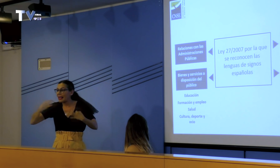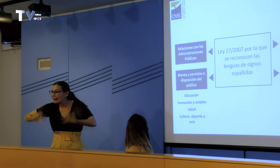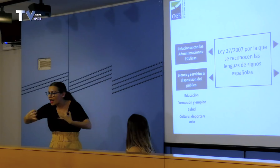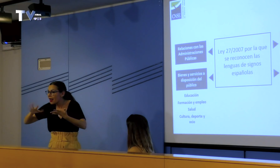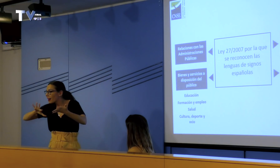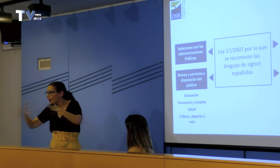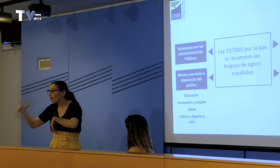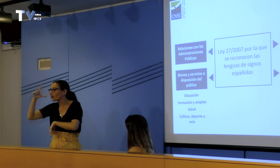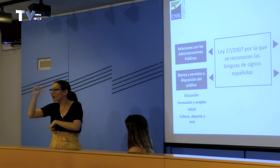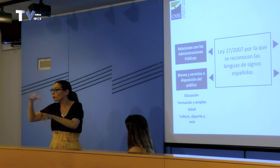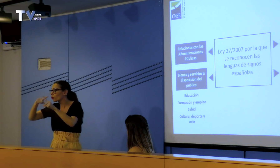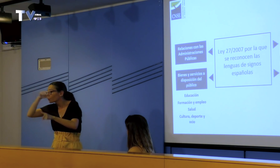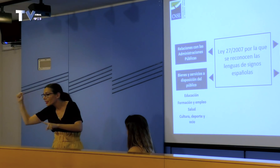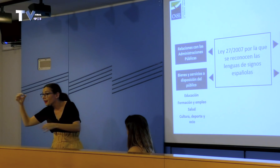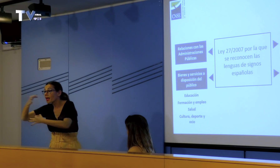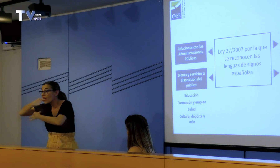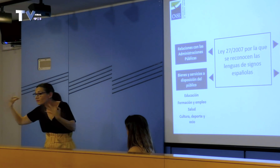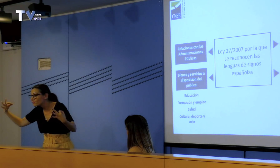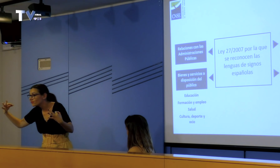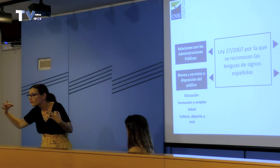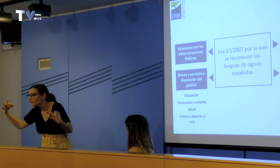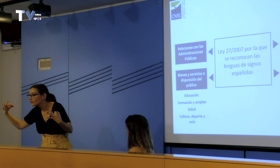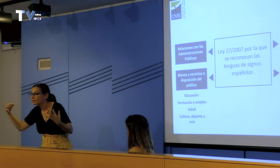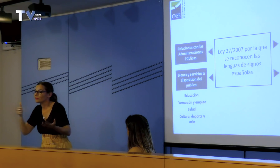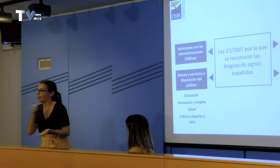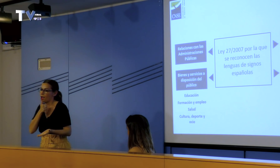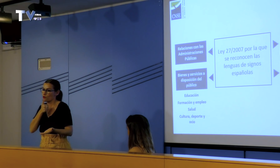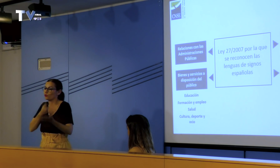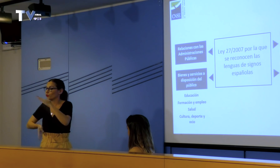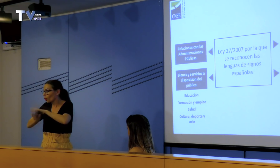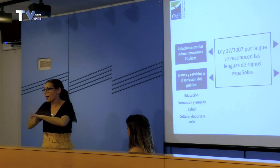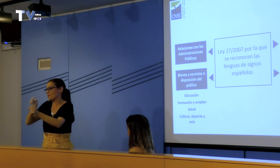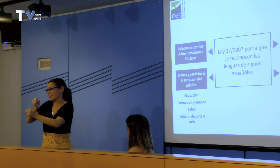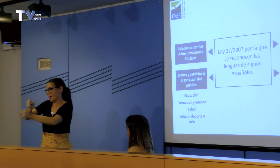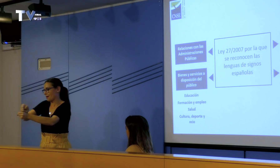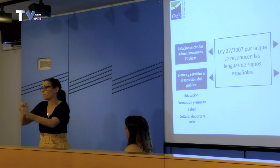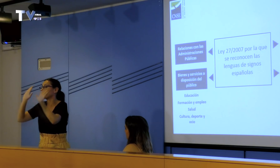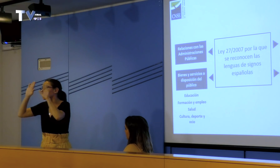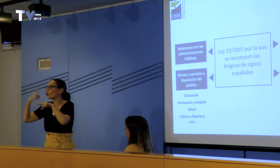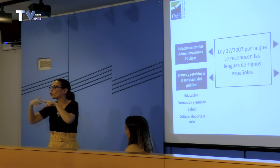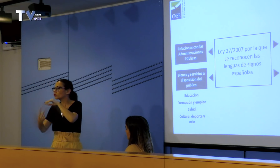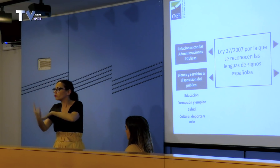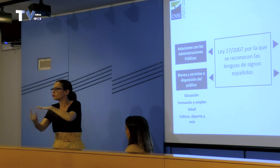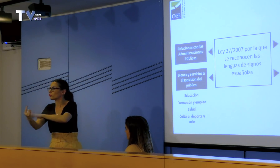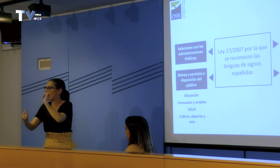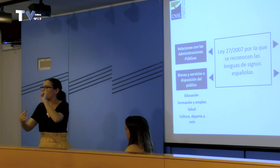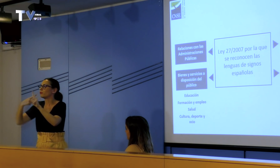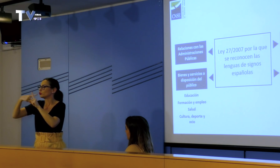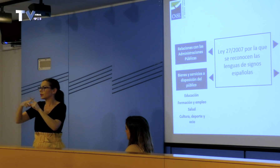política... Però clar, avui en dia no està aplicada al 100%. Encara hem de seguir treballant,